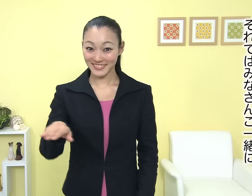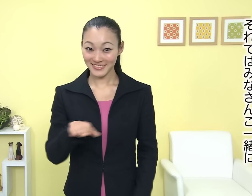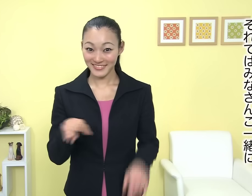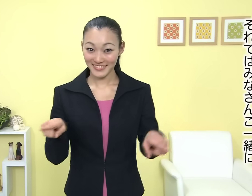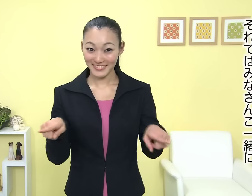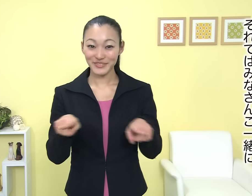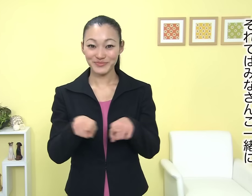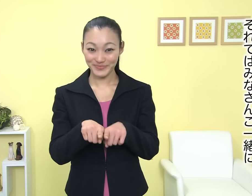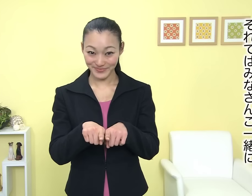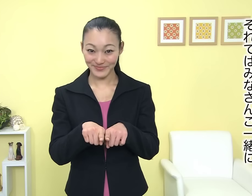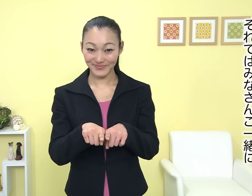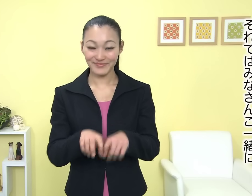それでは皆さんご一緒に、